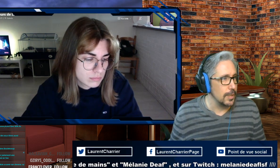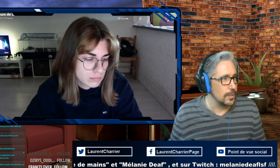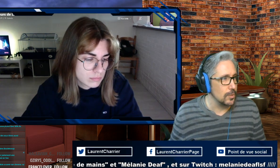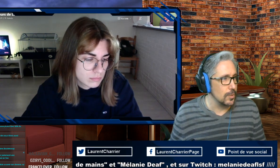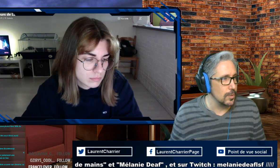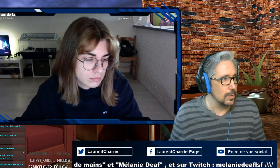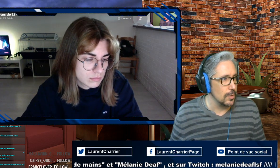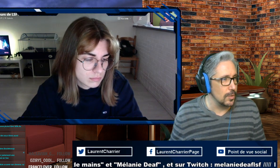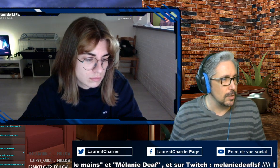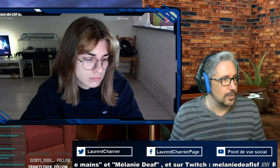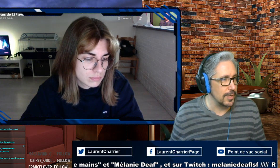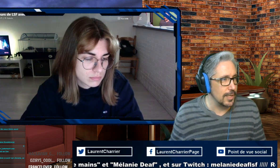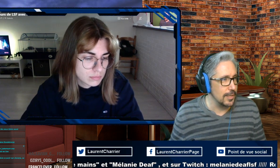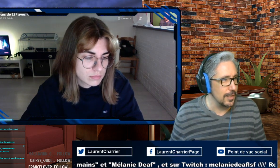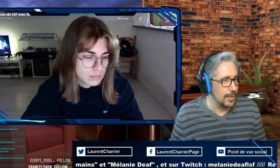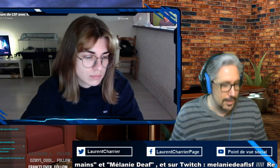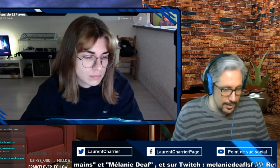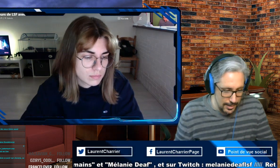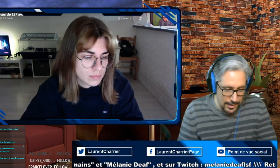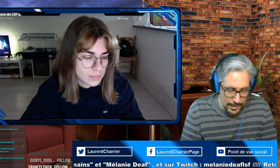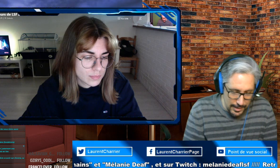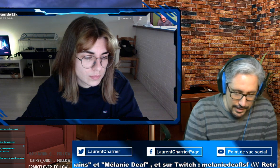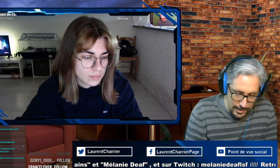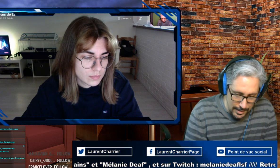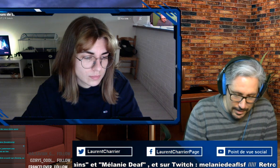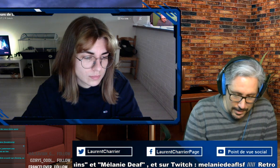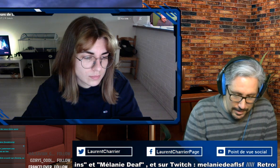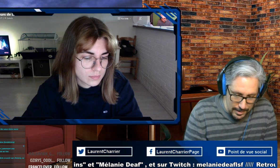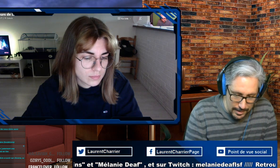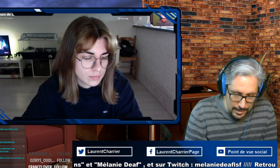Donc voilà, je vais regarder